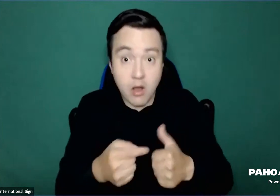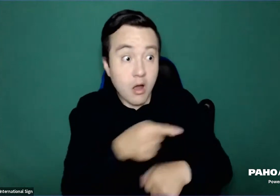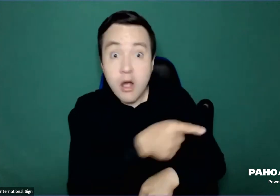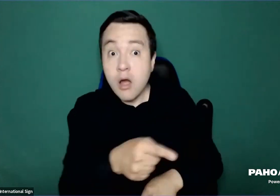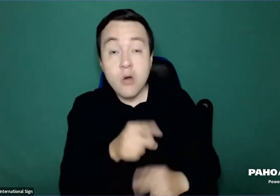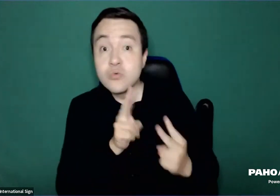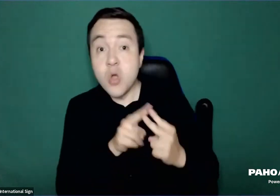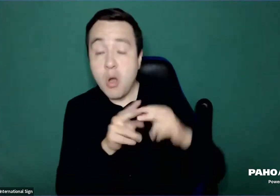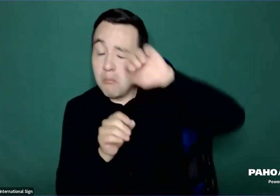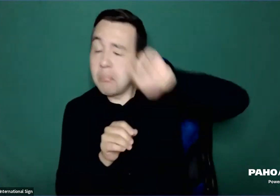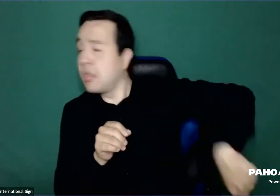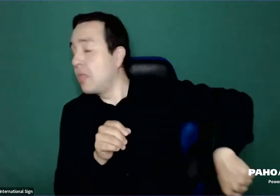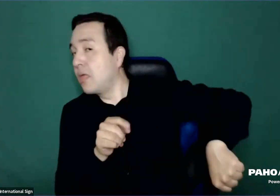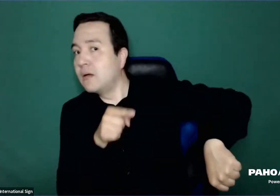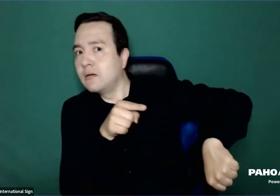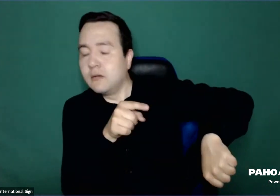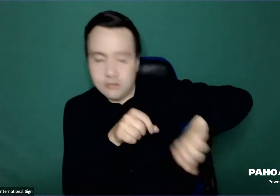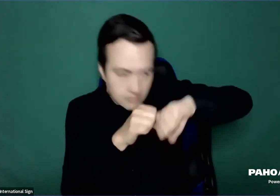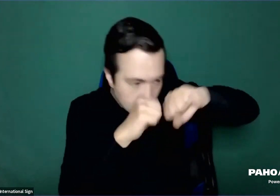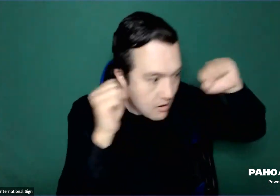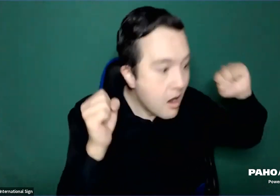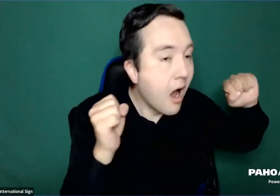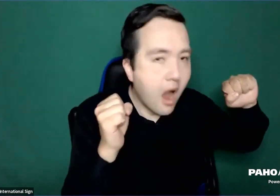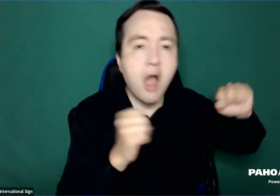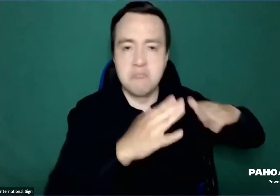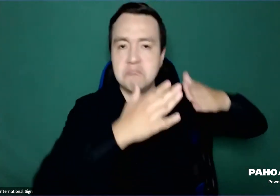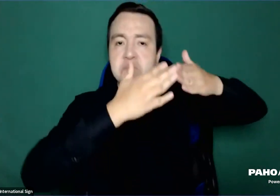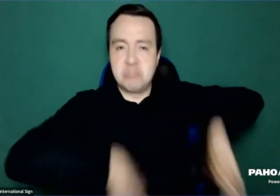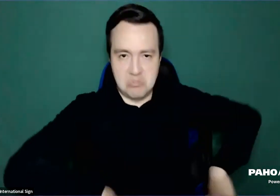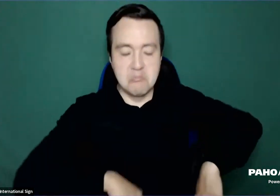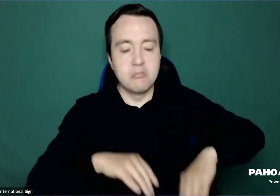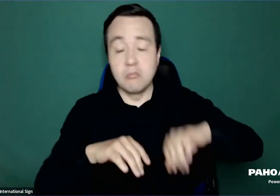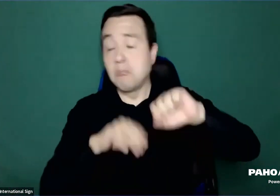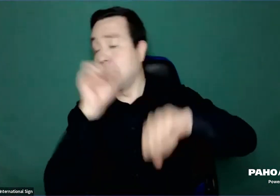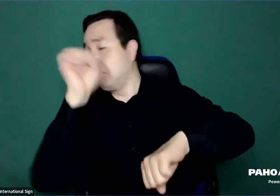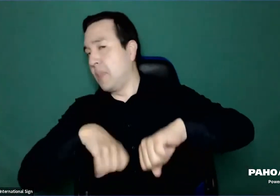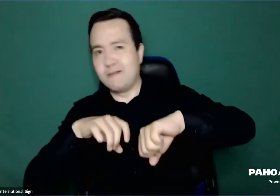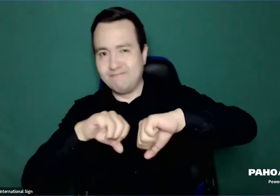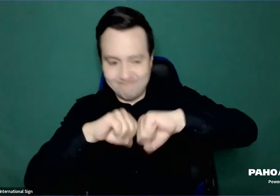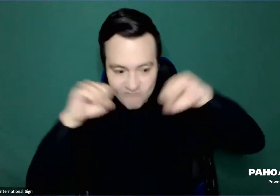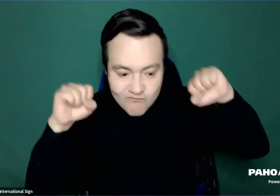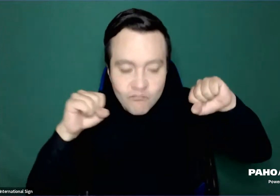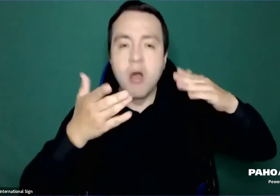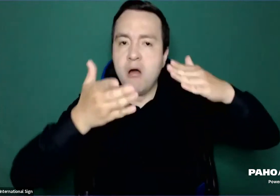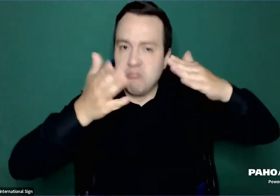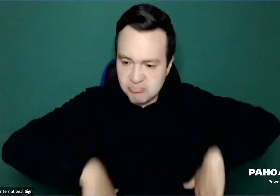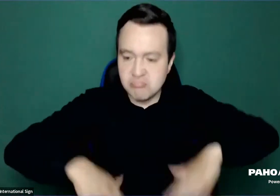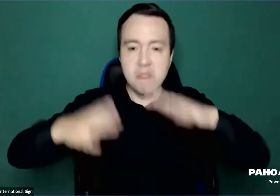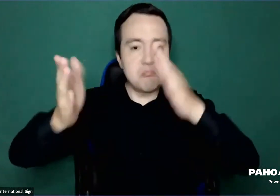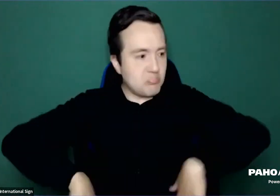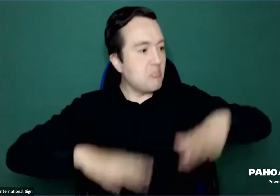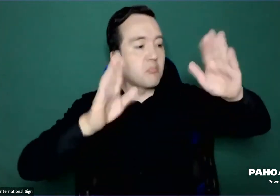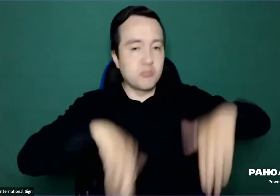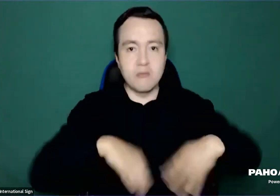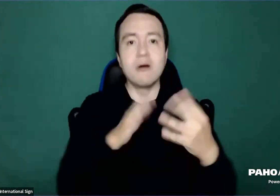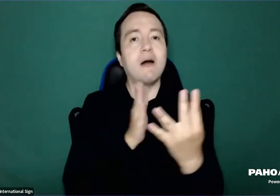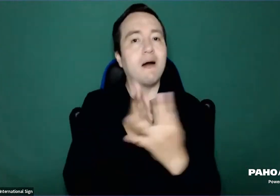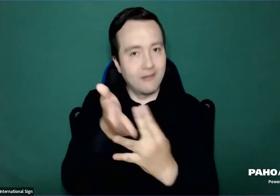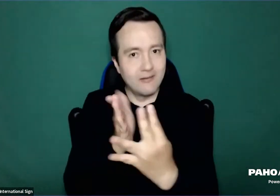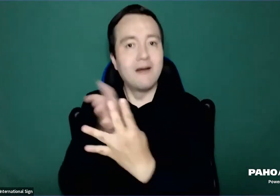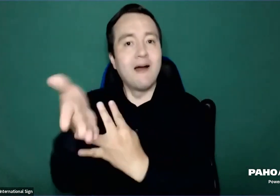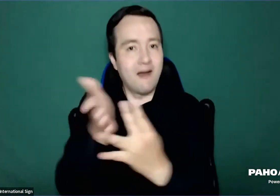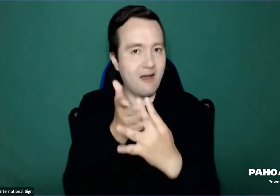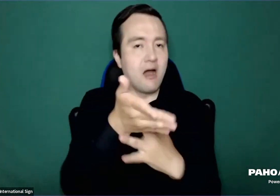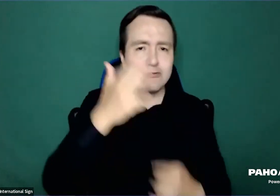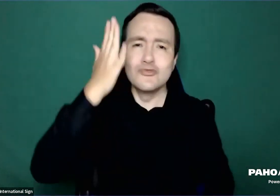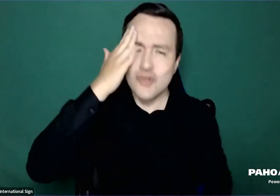se manifestam em distintos territórios e como afetam de maneira diferente, segundo idade, sexo